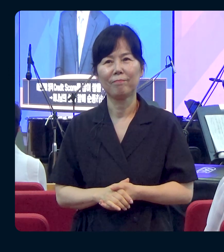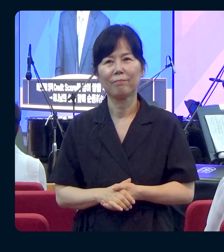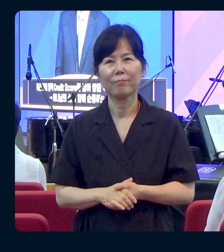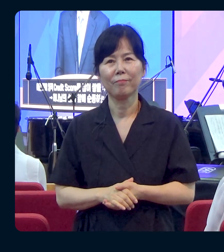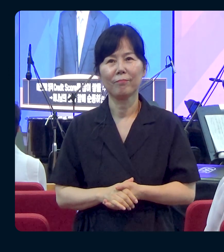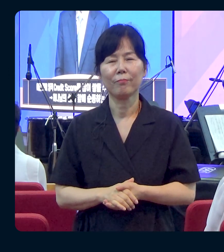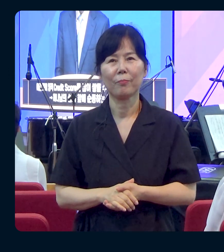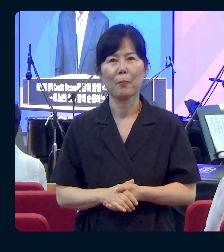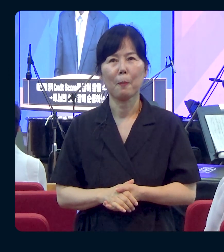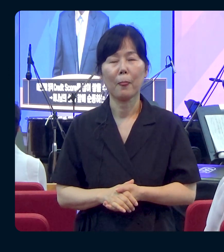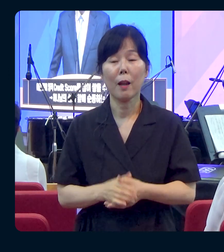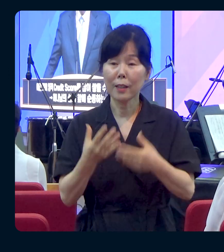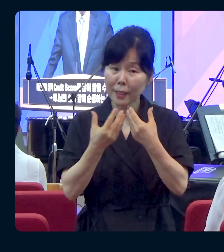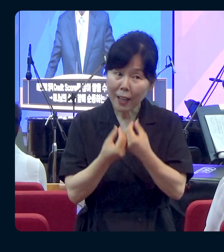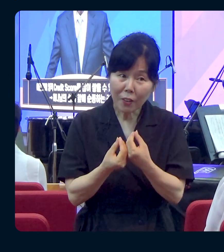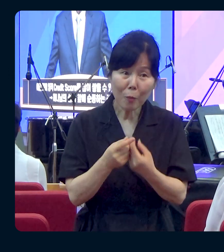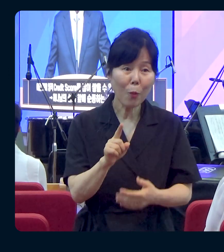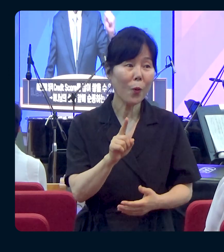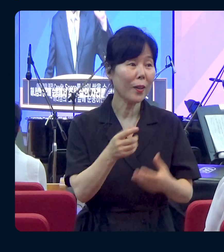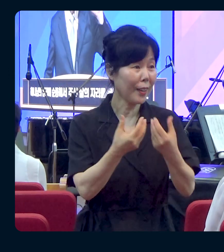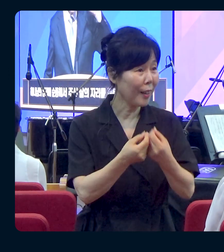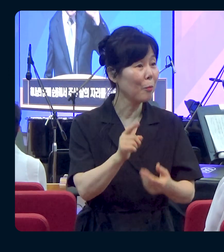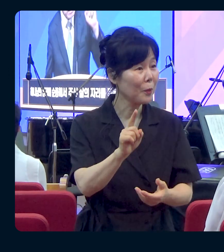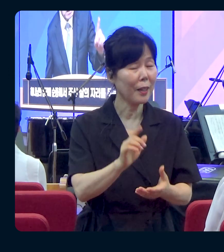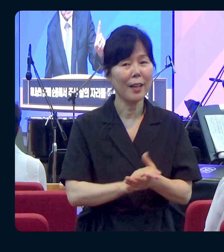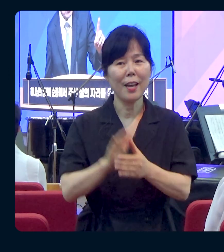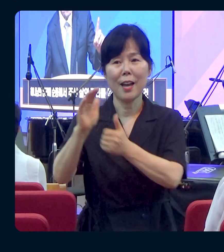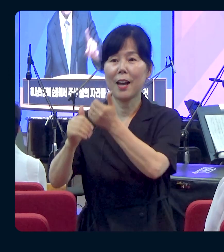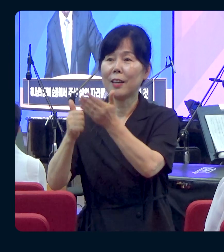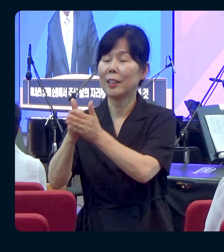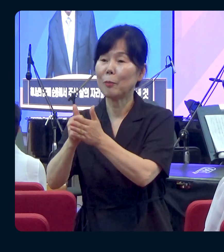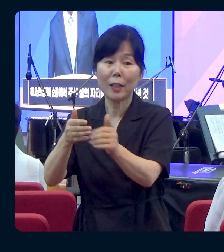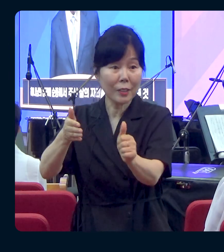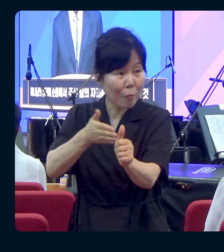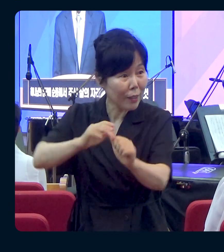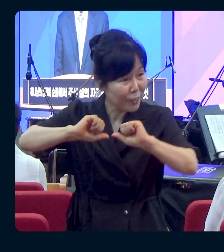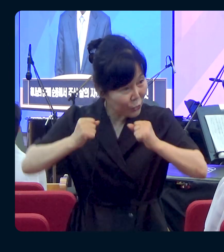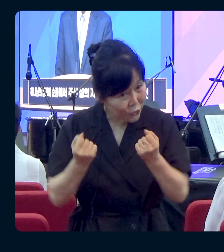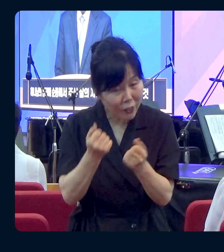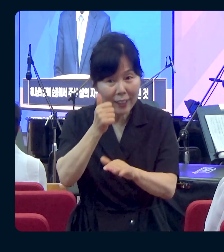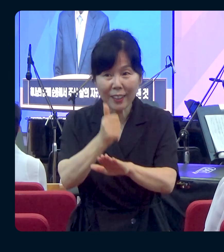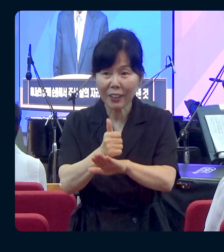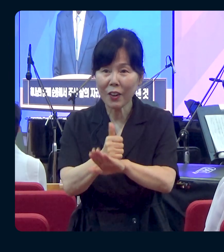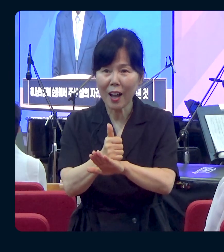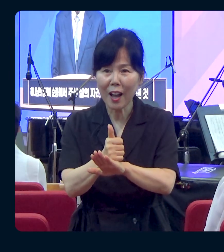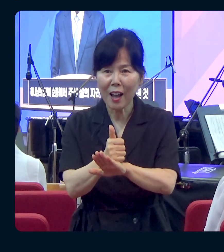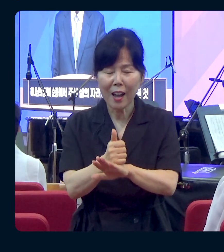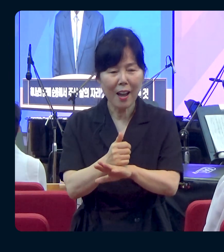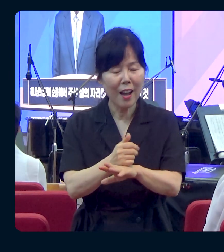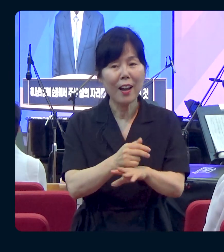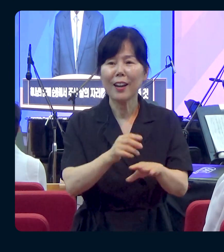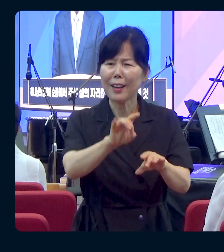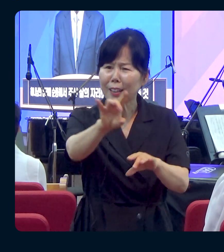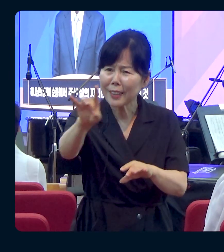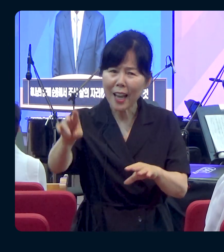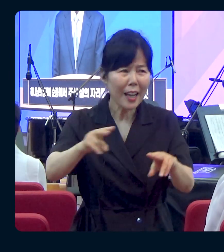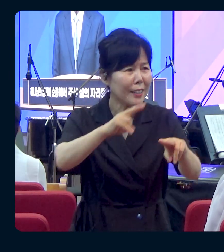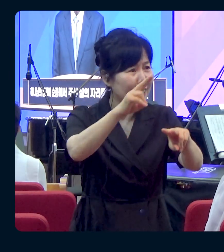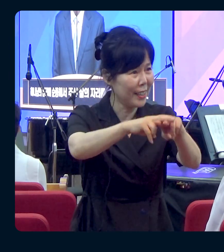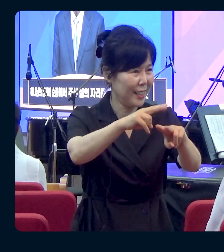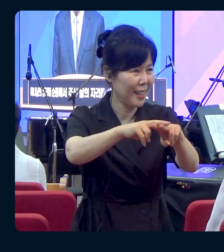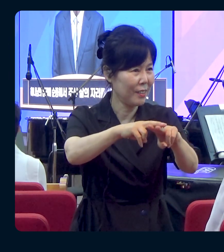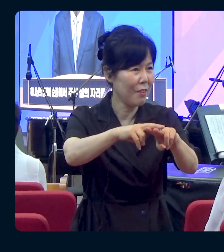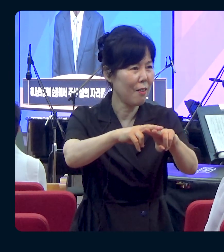스코어가 가장 높은 거예요. 이것이 예를 든다면 하나님의 섭리에